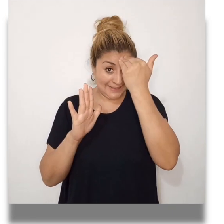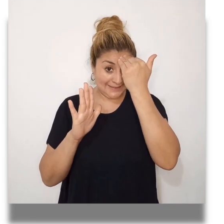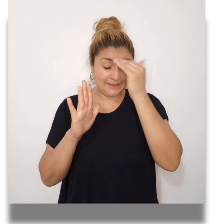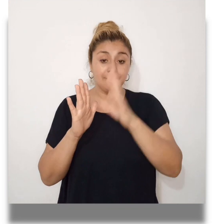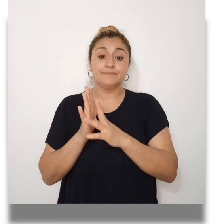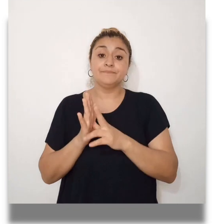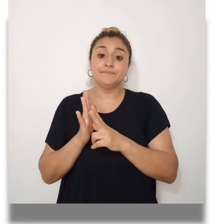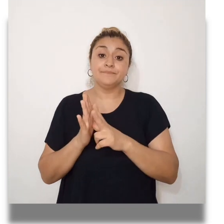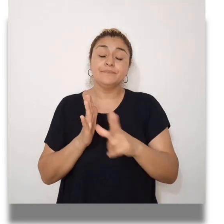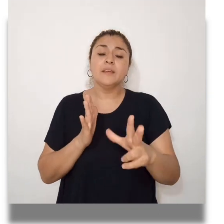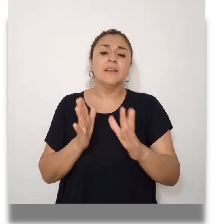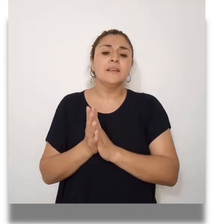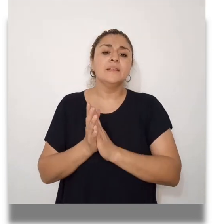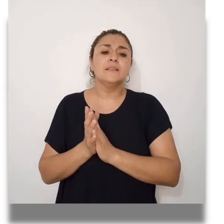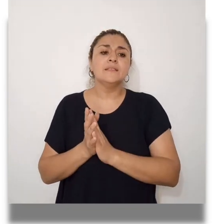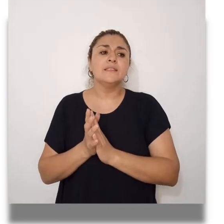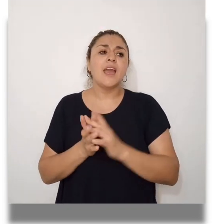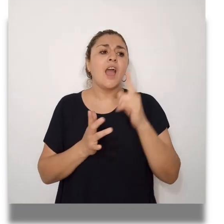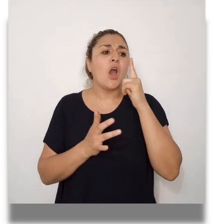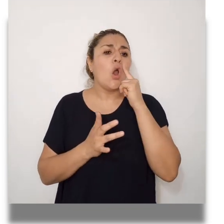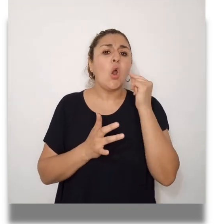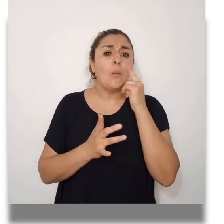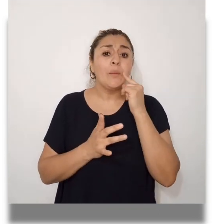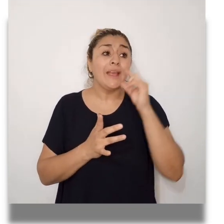¿Quién es el hombre que teme a Jehová?